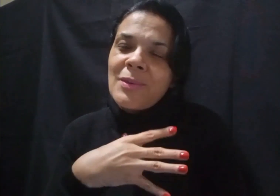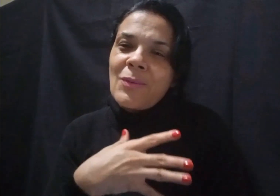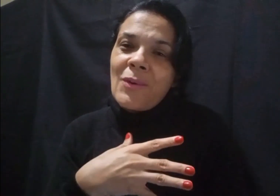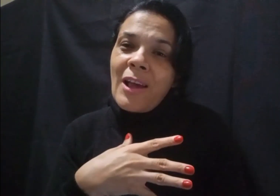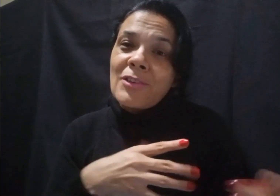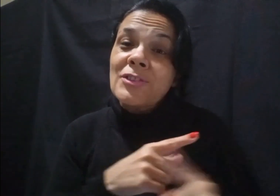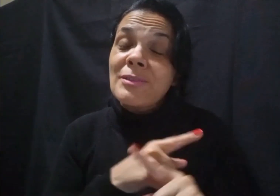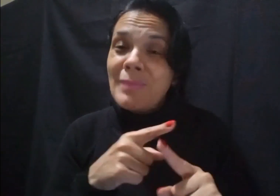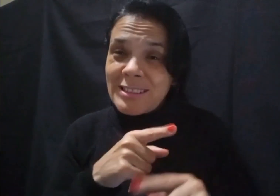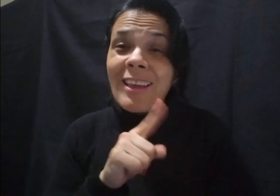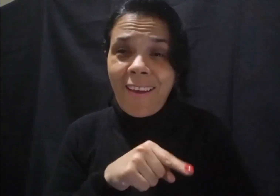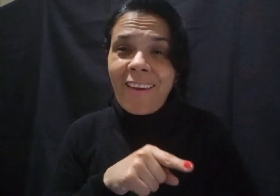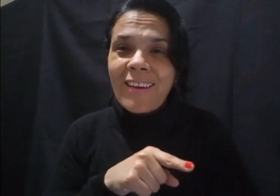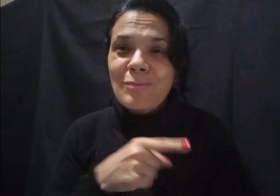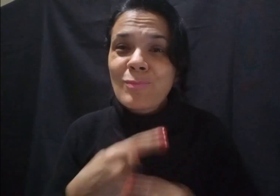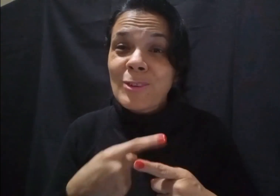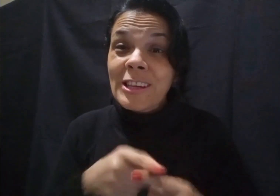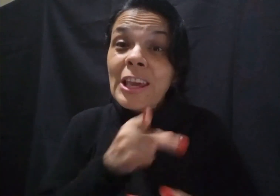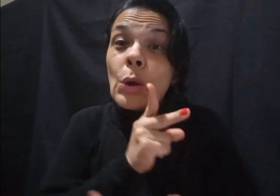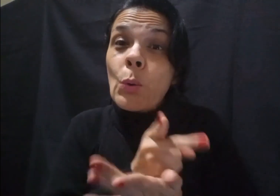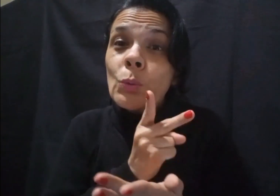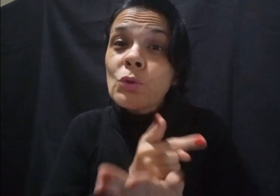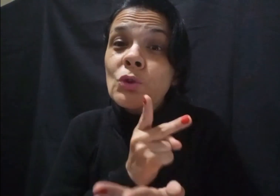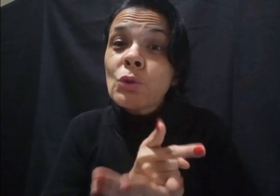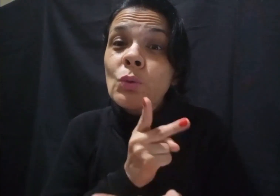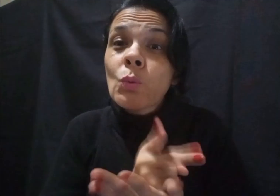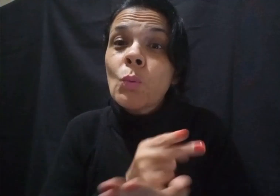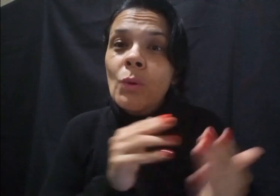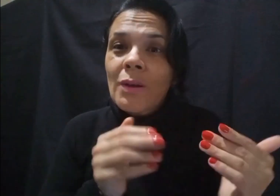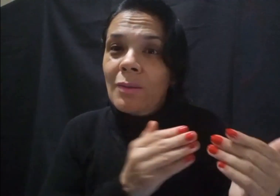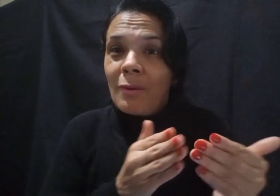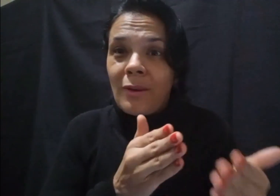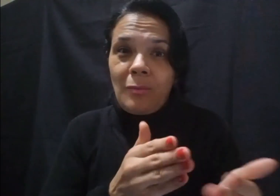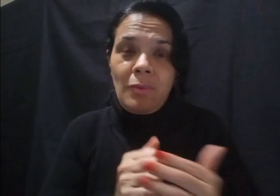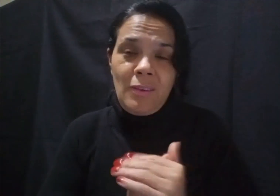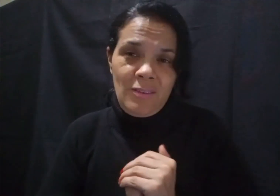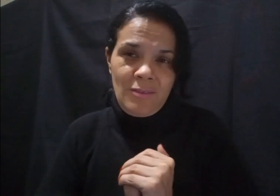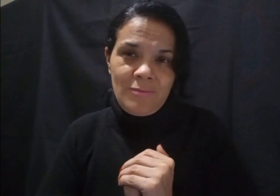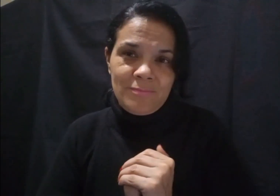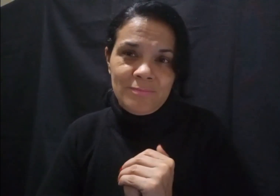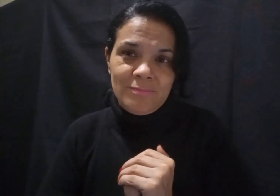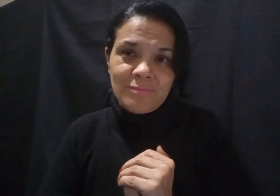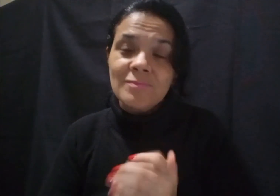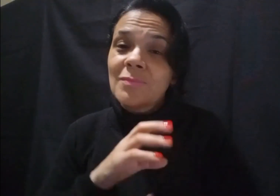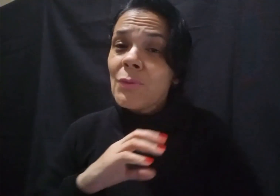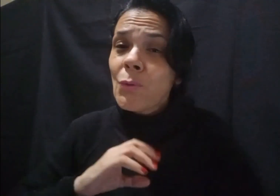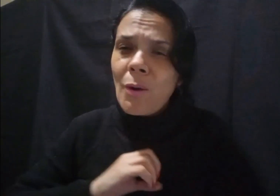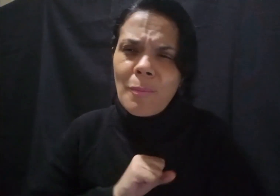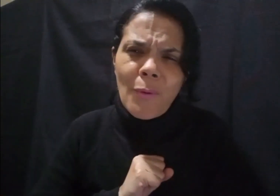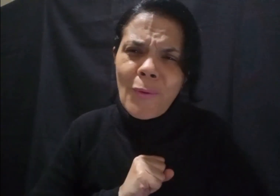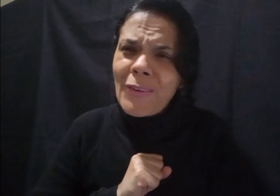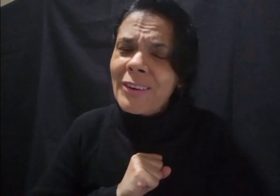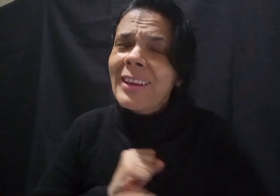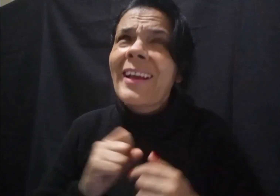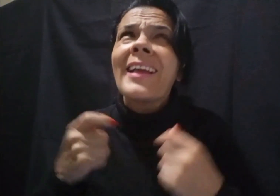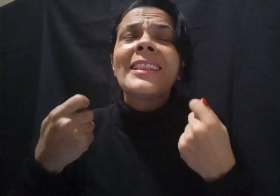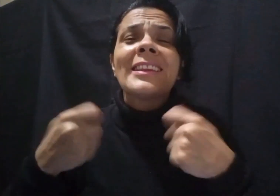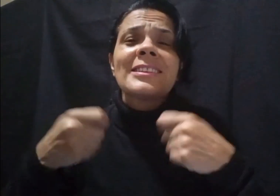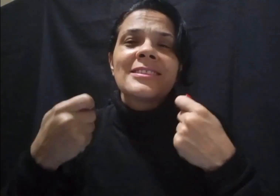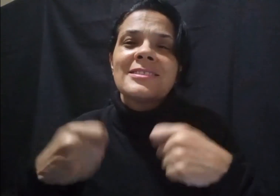continuar. O amor é essencial, porque a verdadeira coragem não nasce da imposição, da dureza